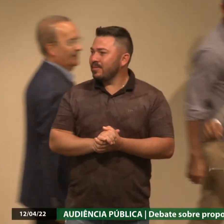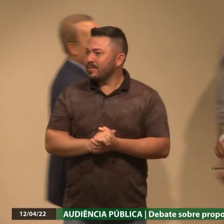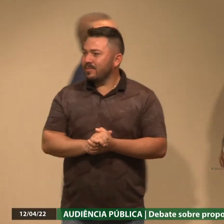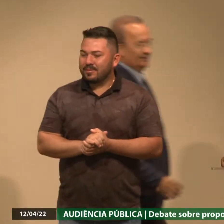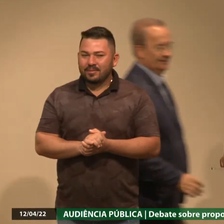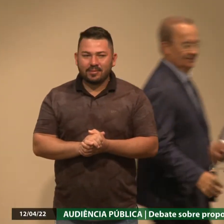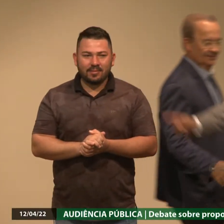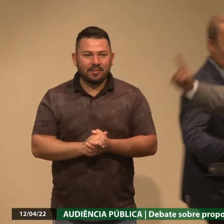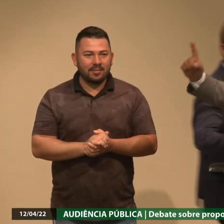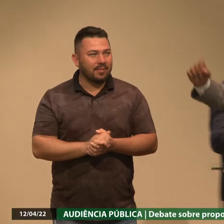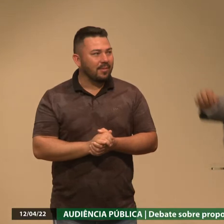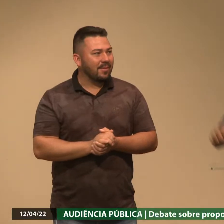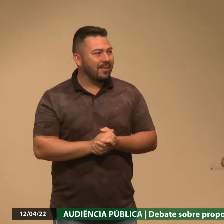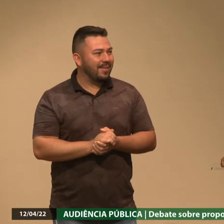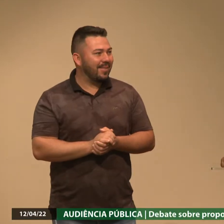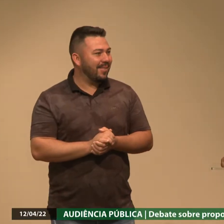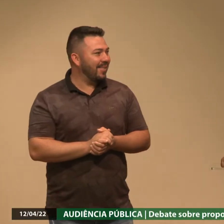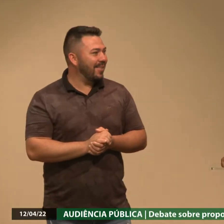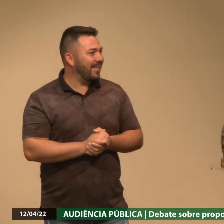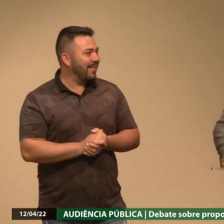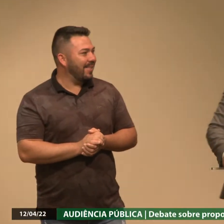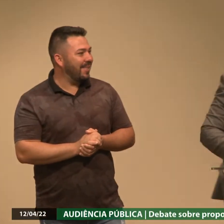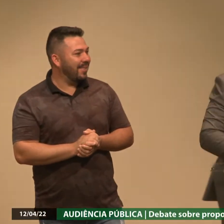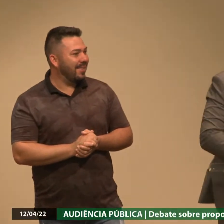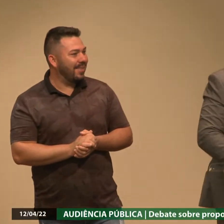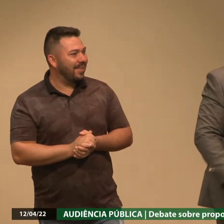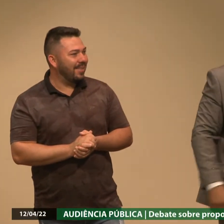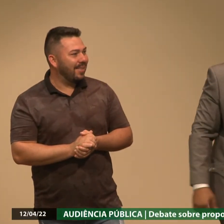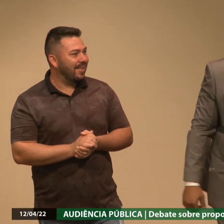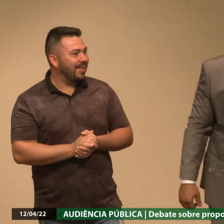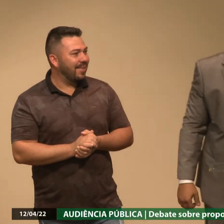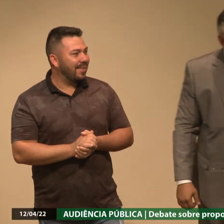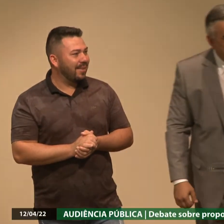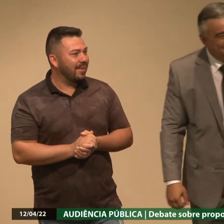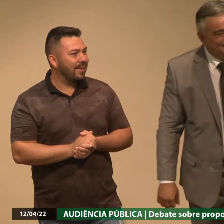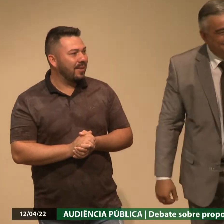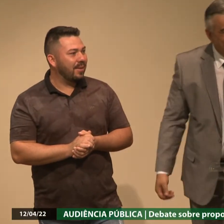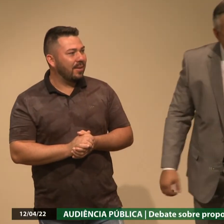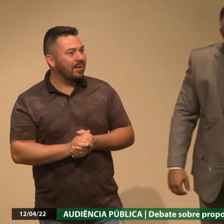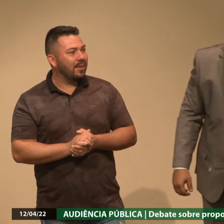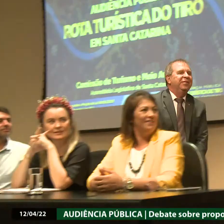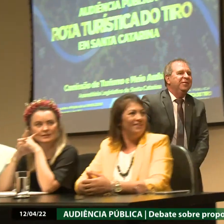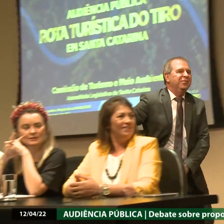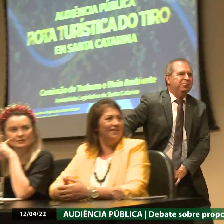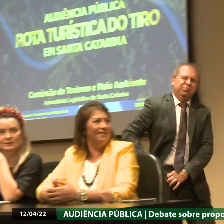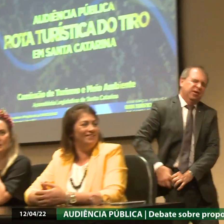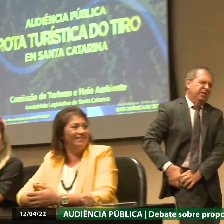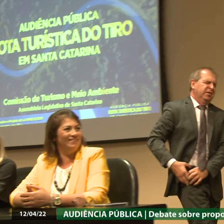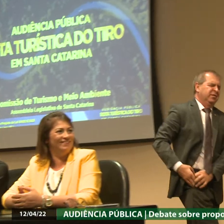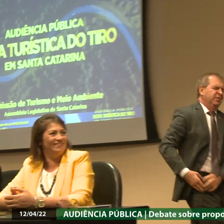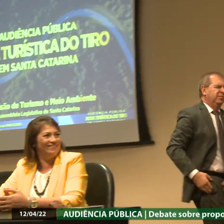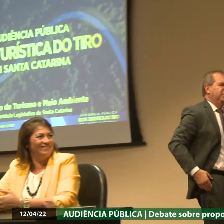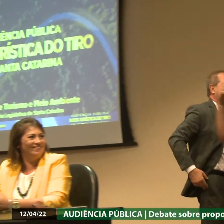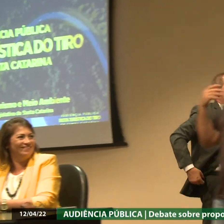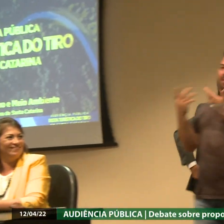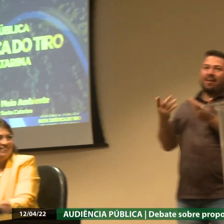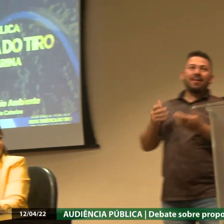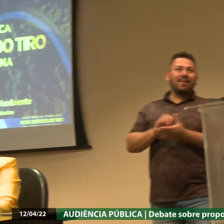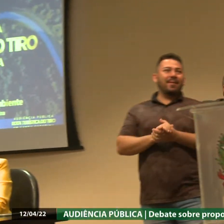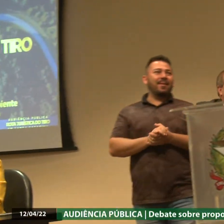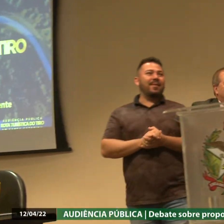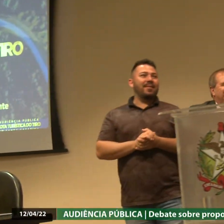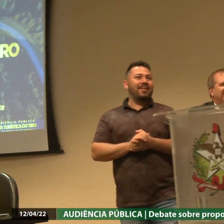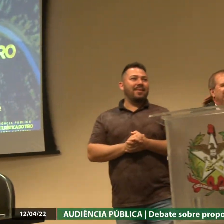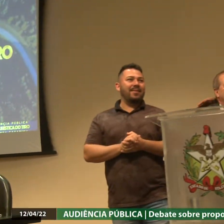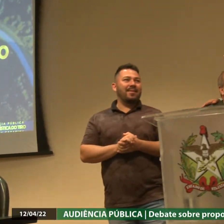ele que fala o tempo que eu tenho que falar hoje eu vou falar Esqueci do deputado Maurício quero saudá-lo nosso companheiro de bancada